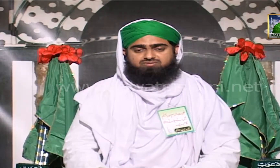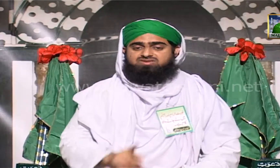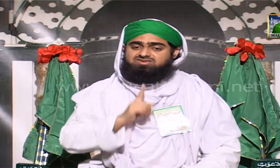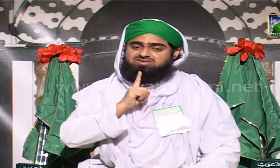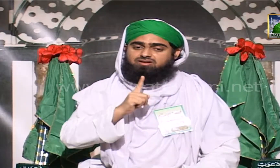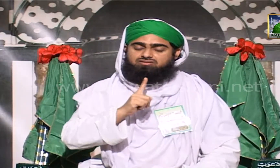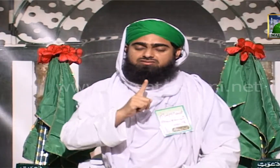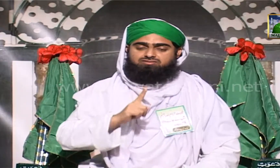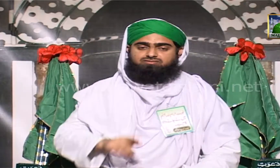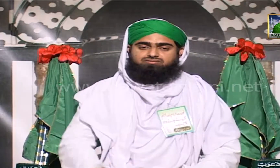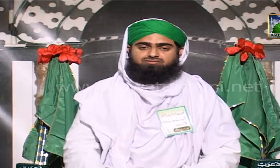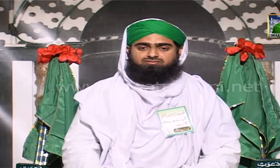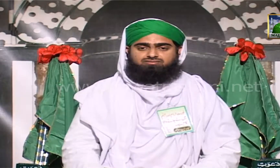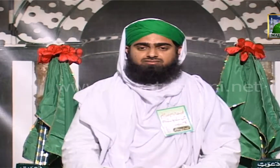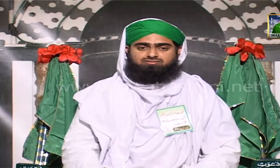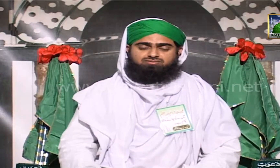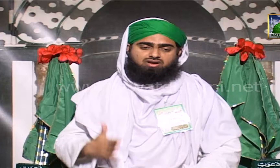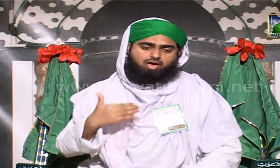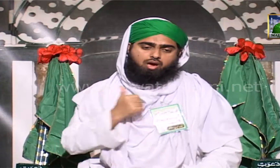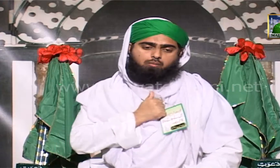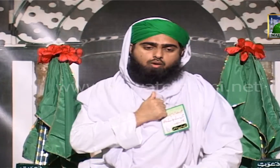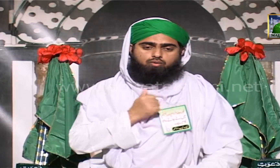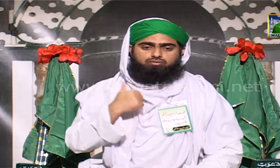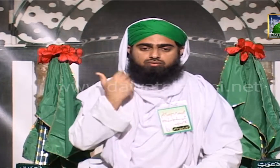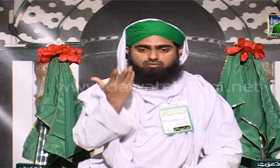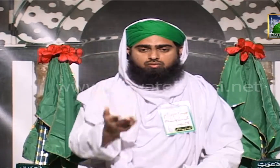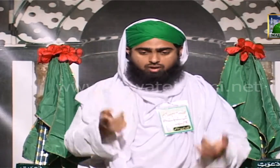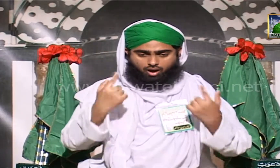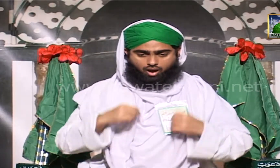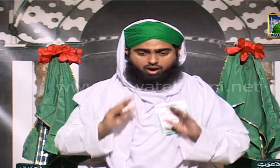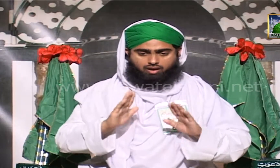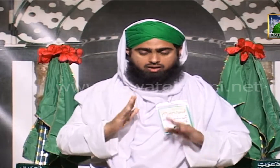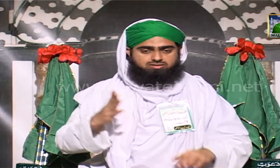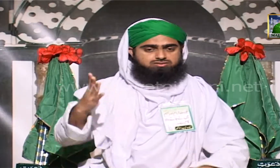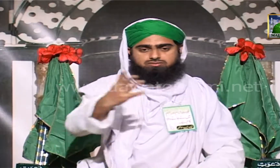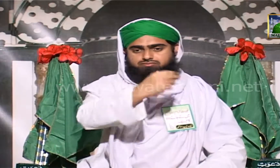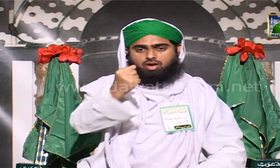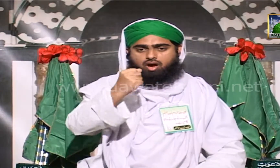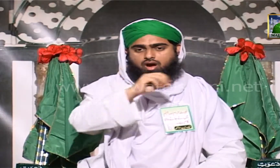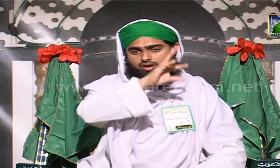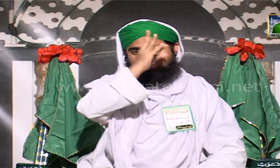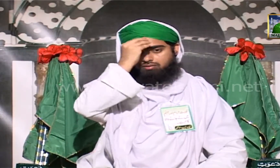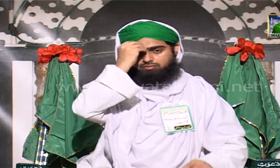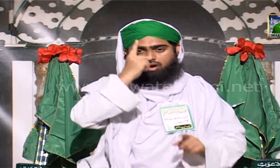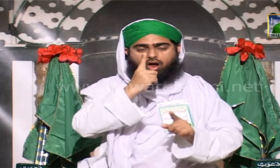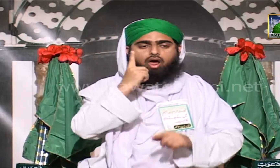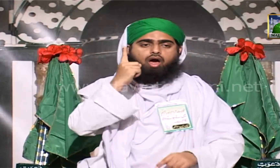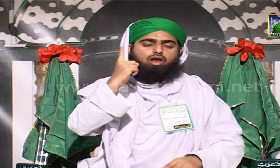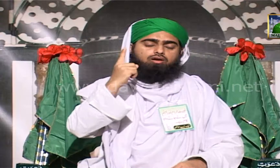بے شک موت و حیات رب کائنات جل جلالہ